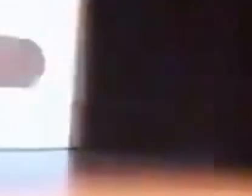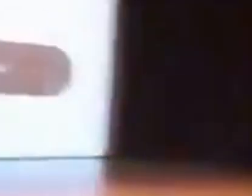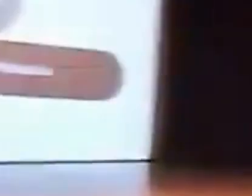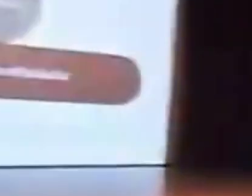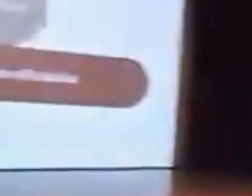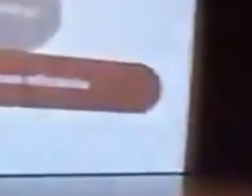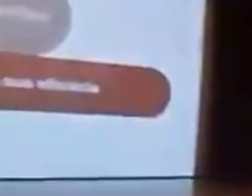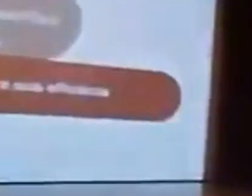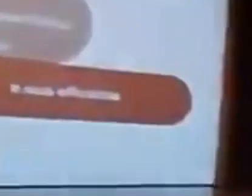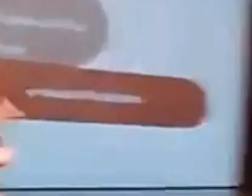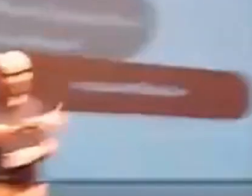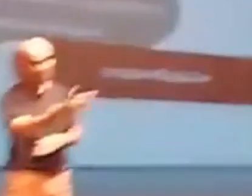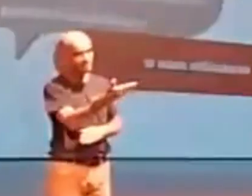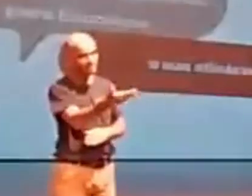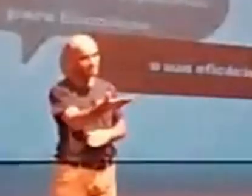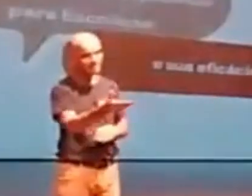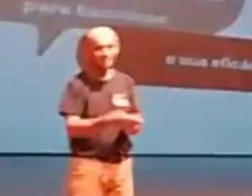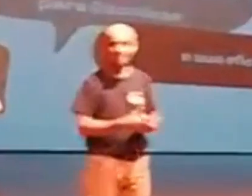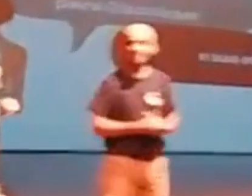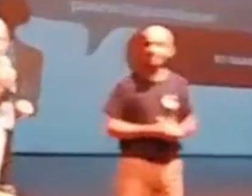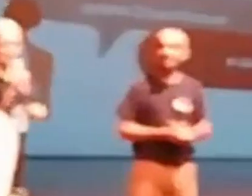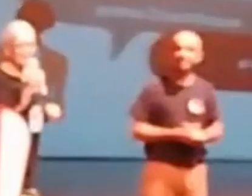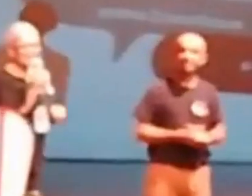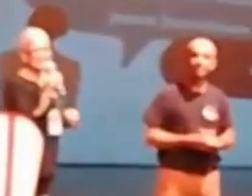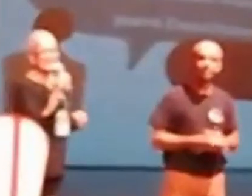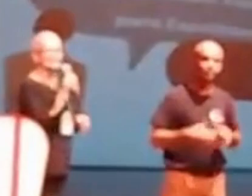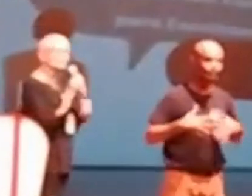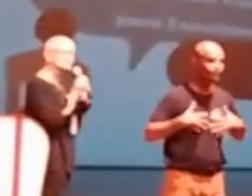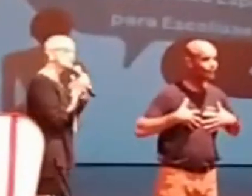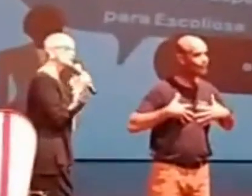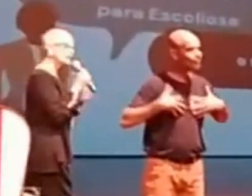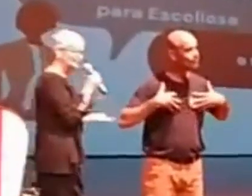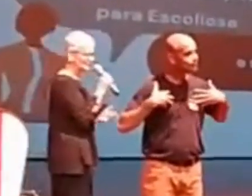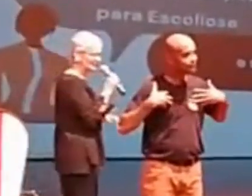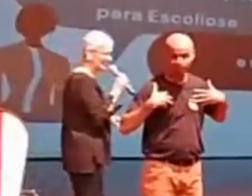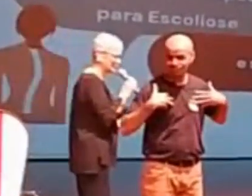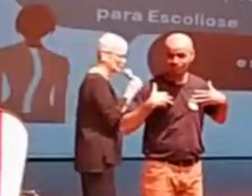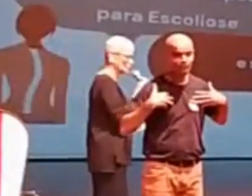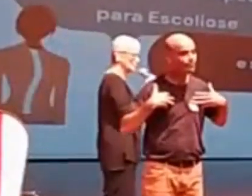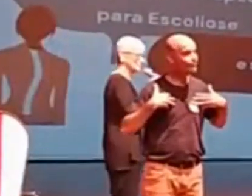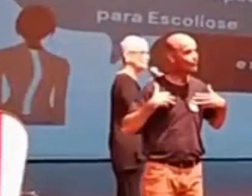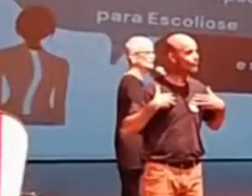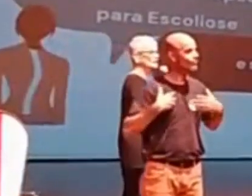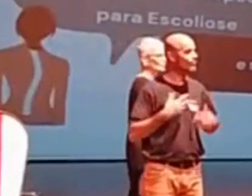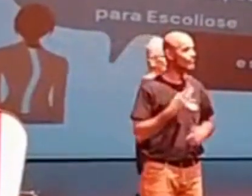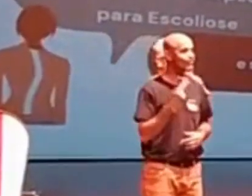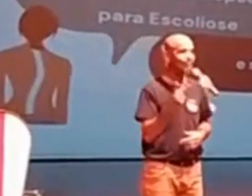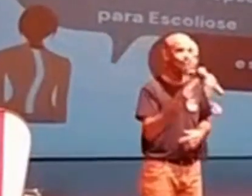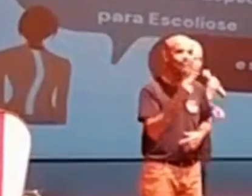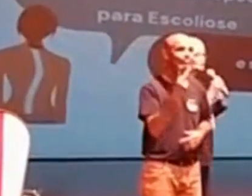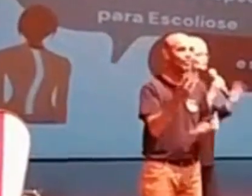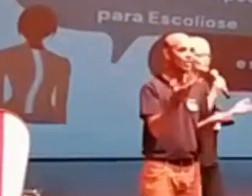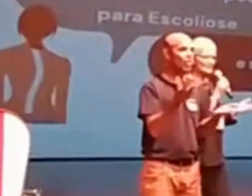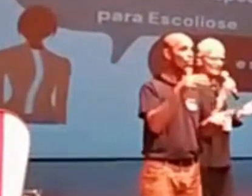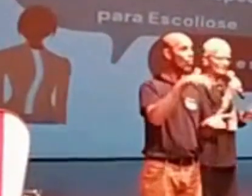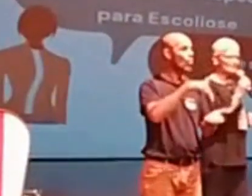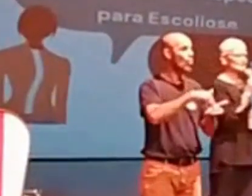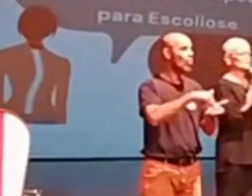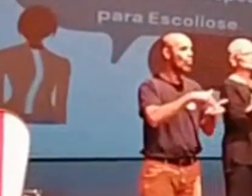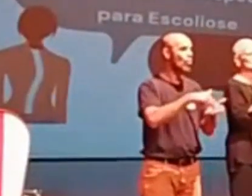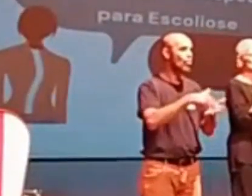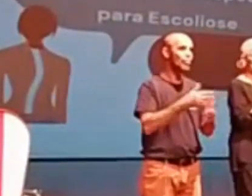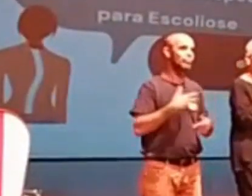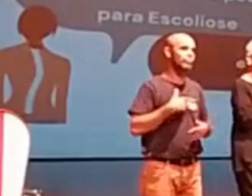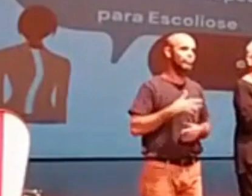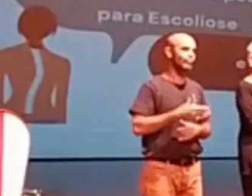Boa tarde a todos vocês. É uma honra, é um privilégio estar aqui hoje, falando para todos